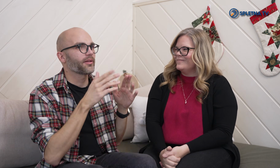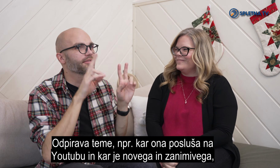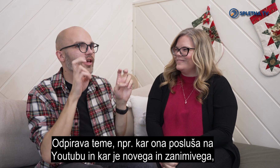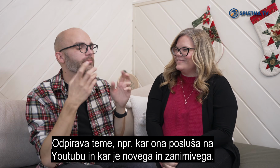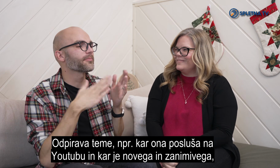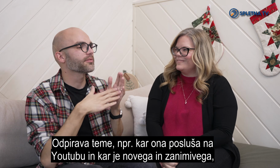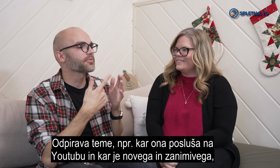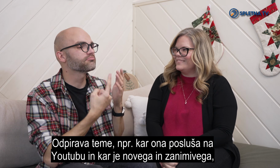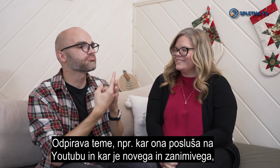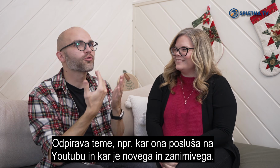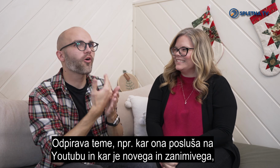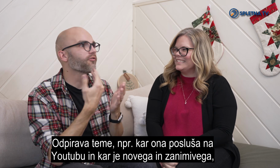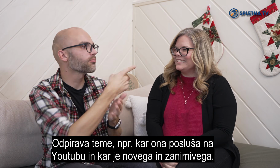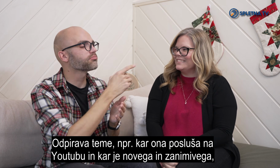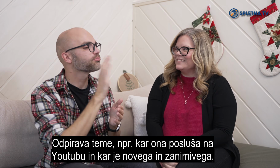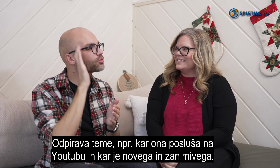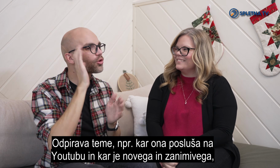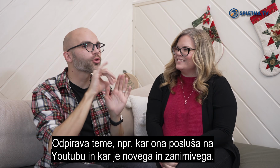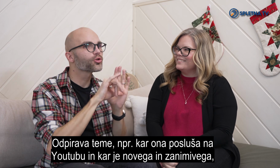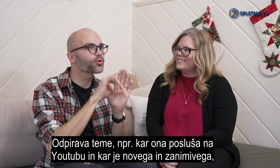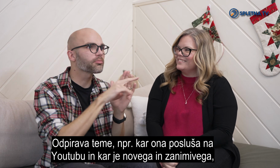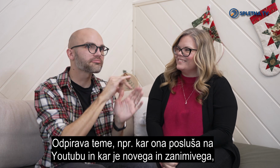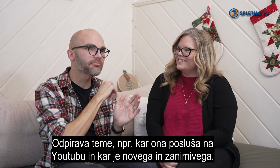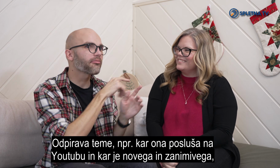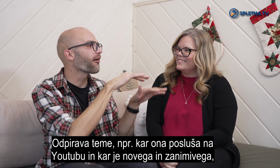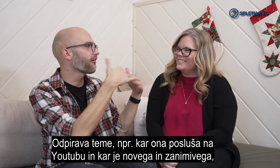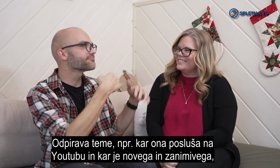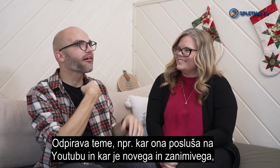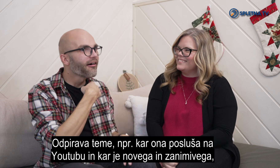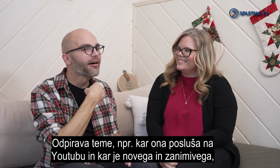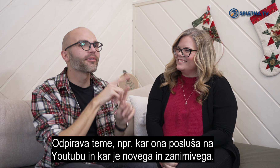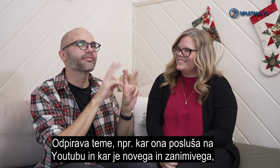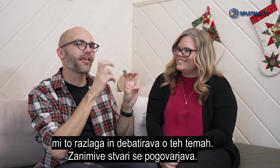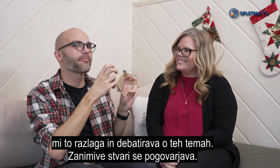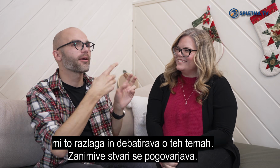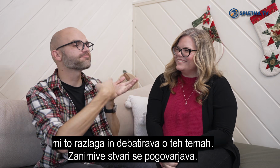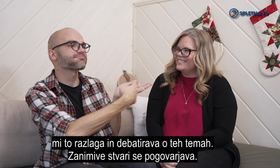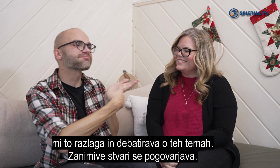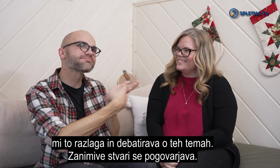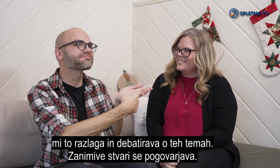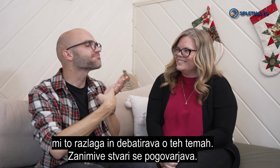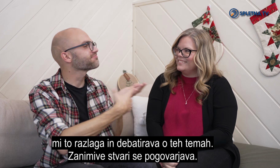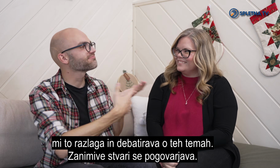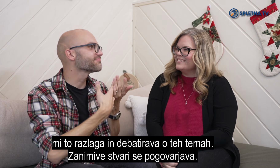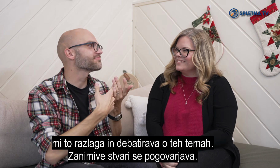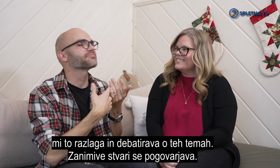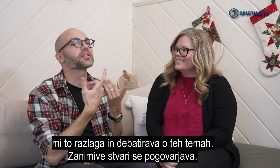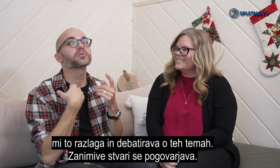Odpirava teme, na primer, kar ona posluša na YouTubu in kar je novega in zanimivega, mi to razlaga in debatirava o teh temah.